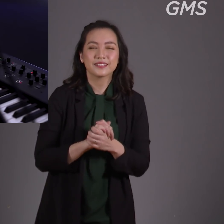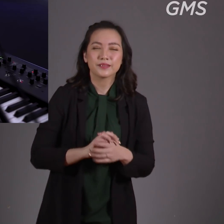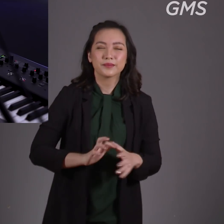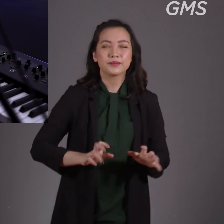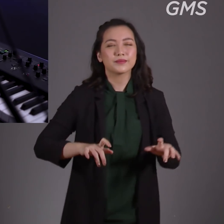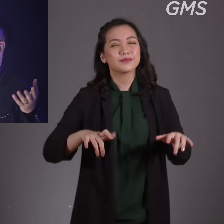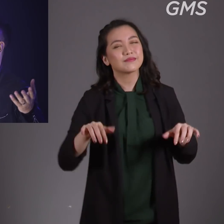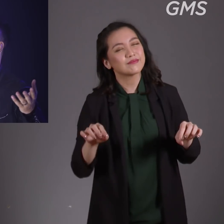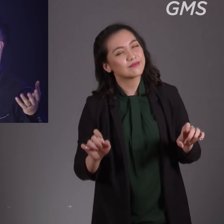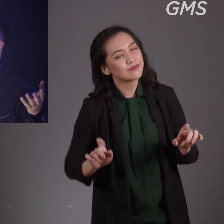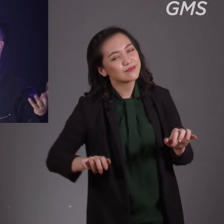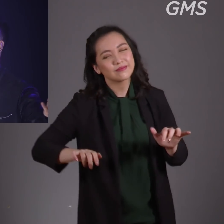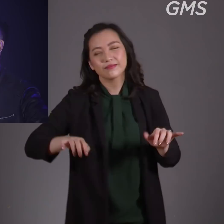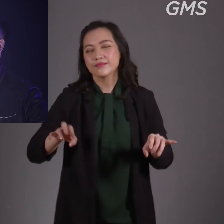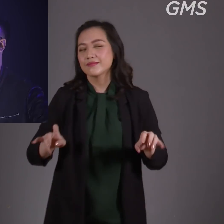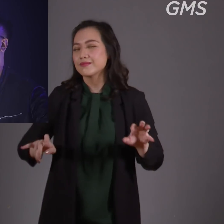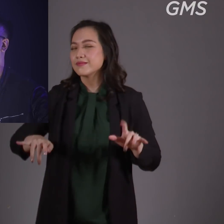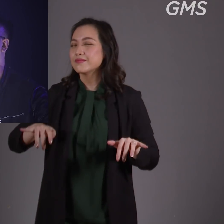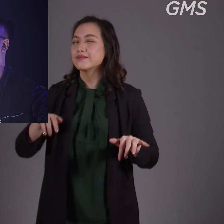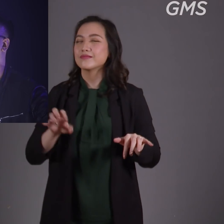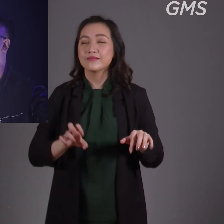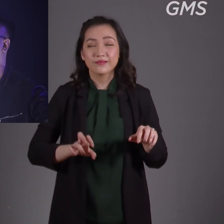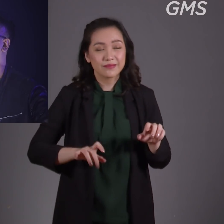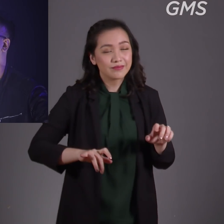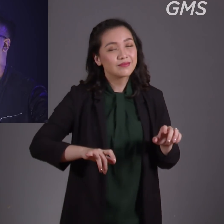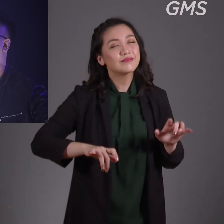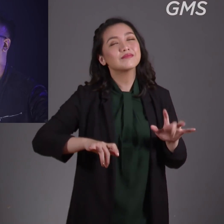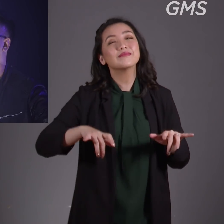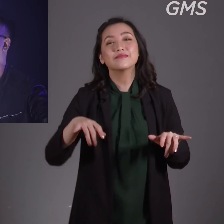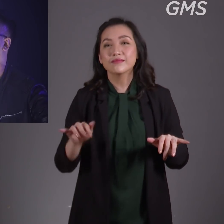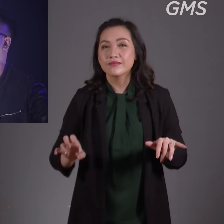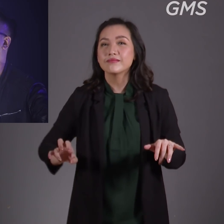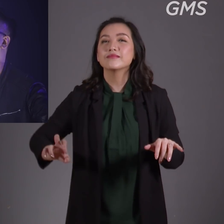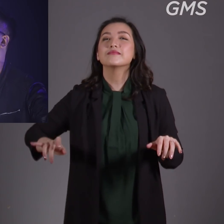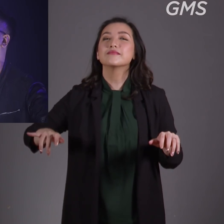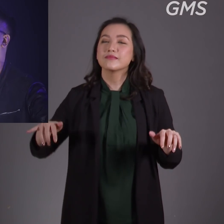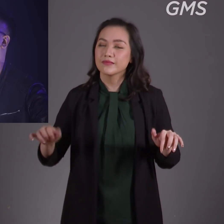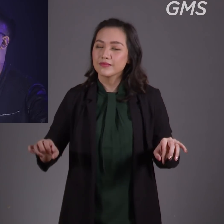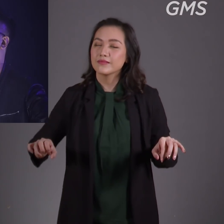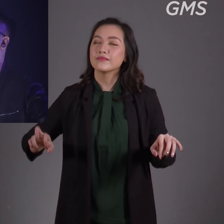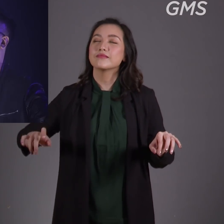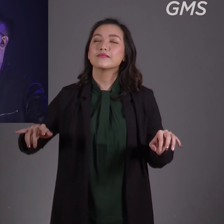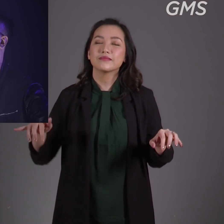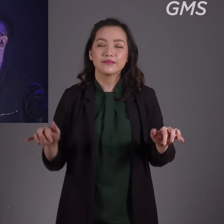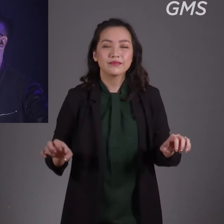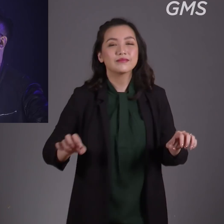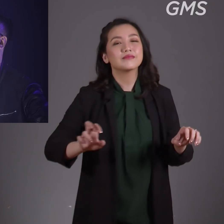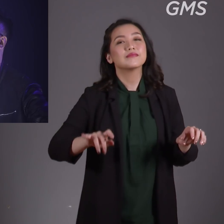Sungguh indah hadirat-Mu Tuhan di tempat ini, setiap rumah kami, setiap tempat kami beribadah hari ini